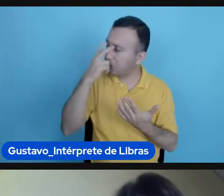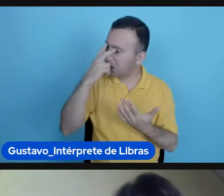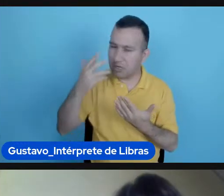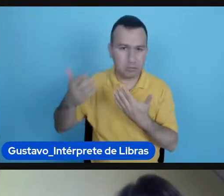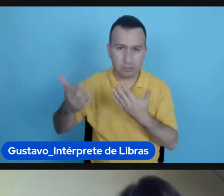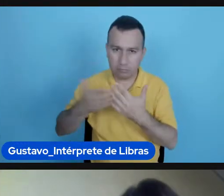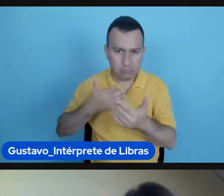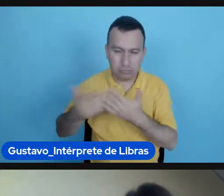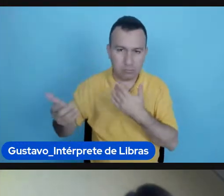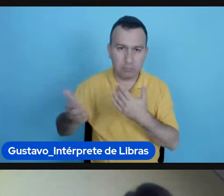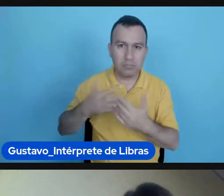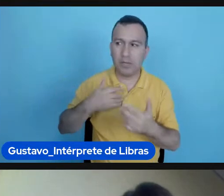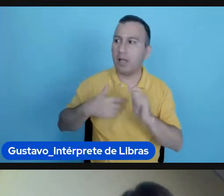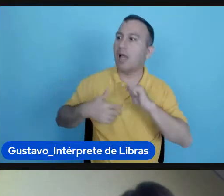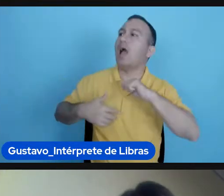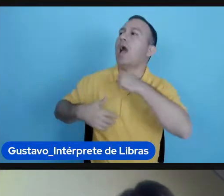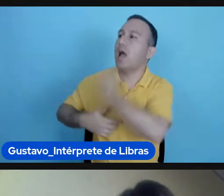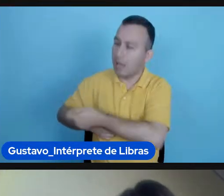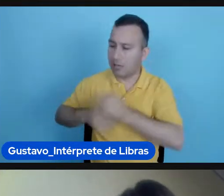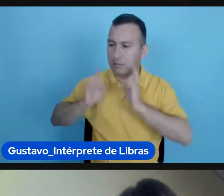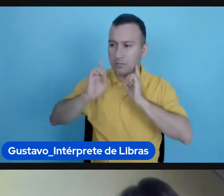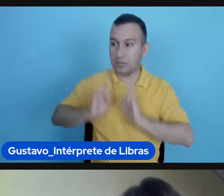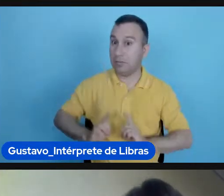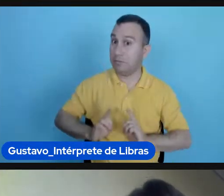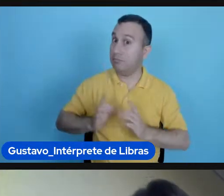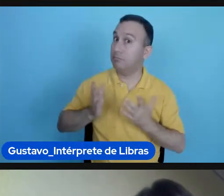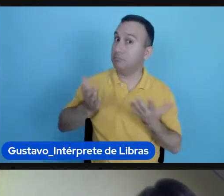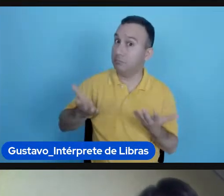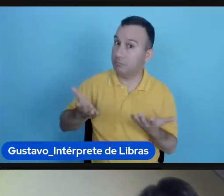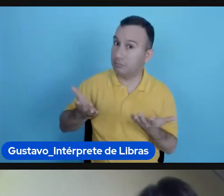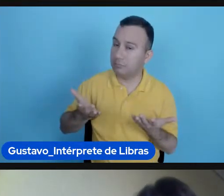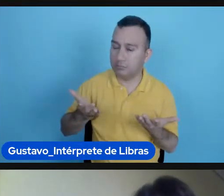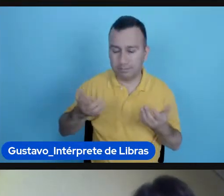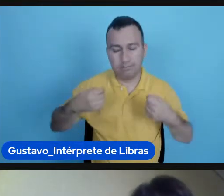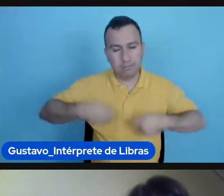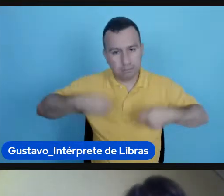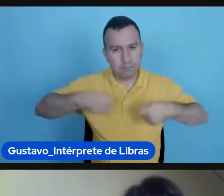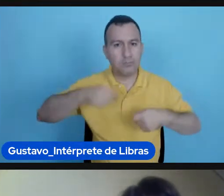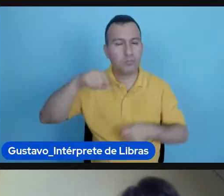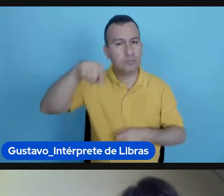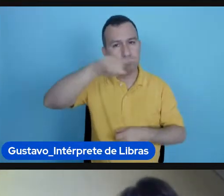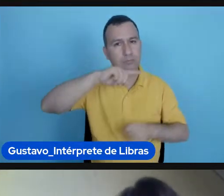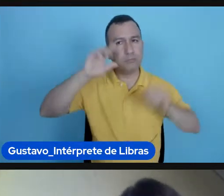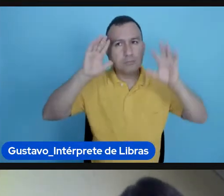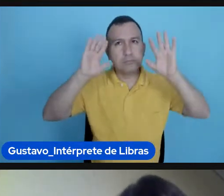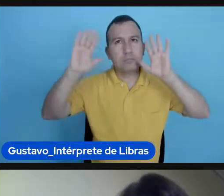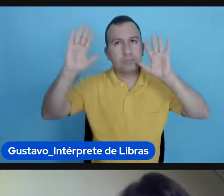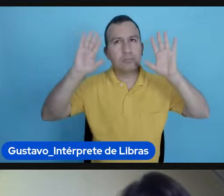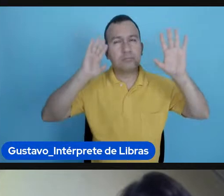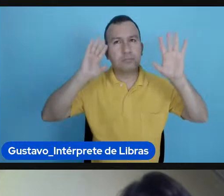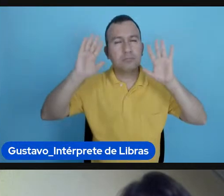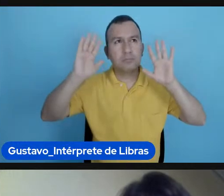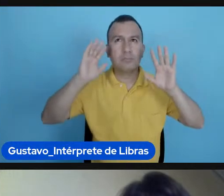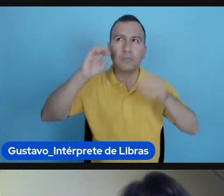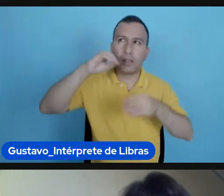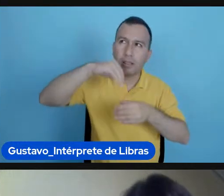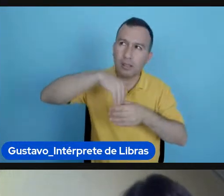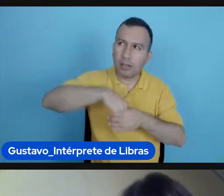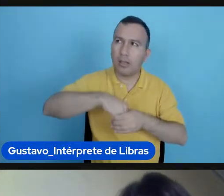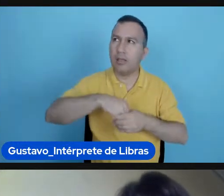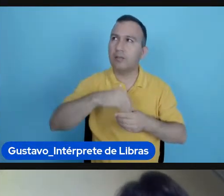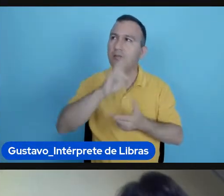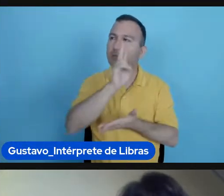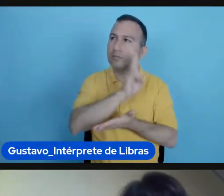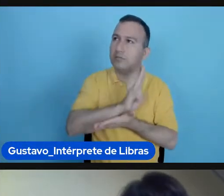acho que é muito importante pensar nisso e a gente conceber, então, dentro da universidade, que é um espaço de formação, aqui nós